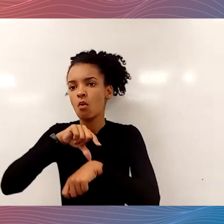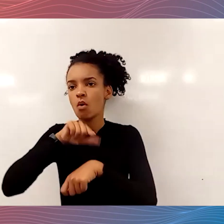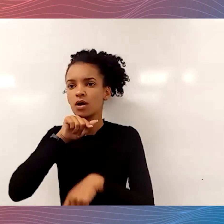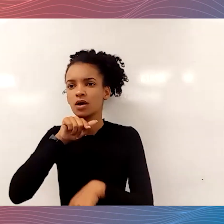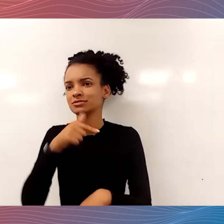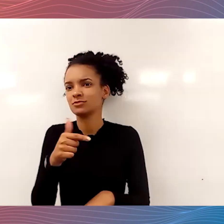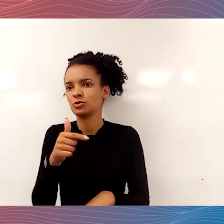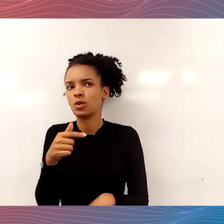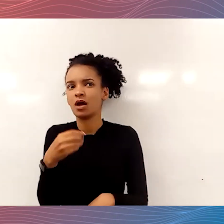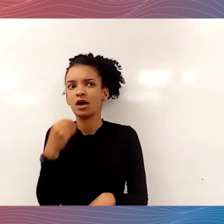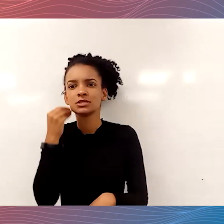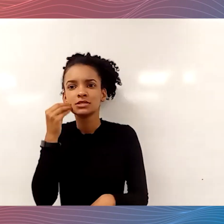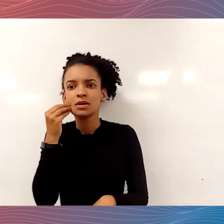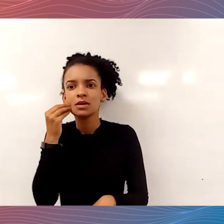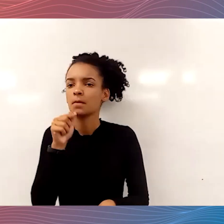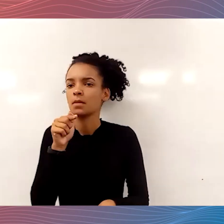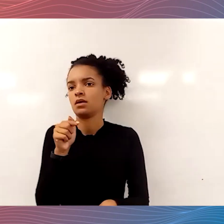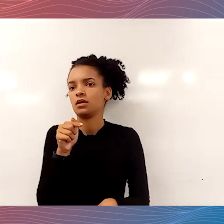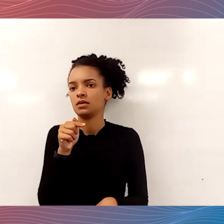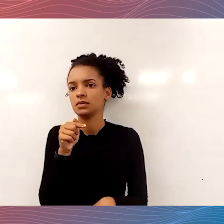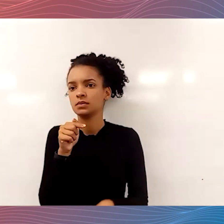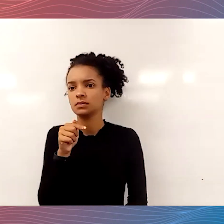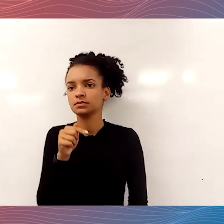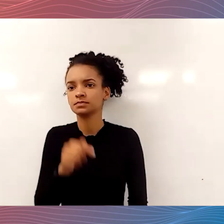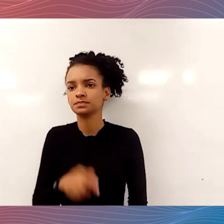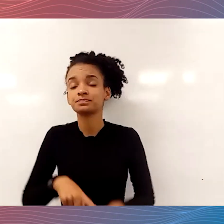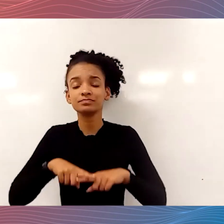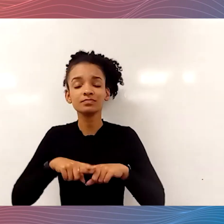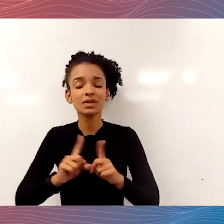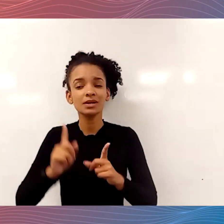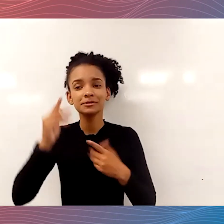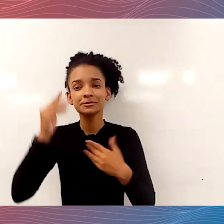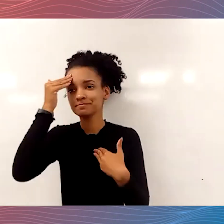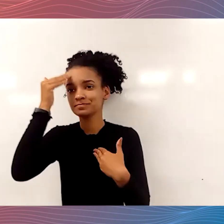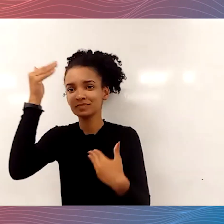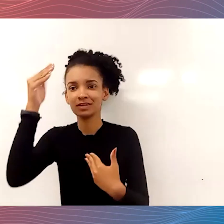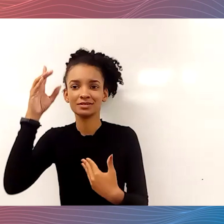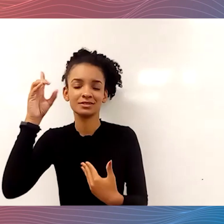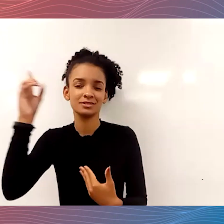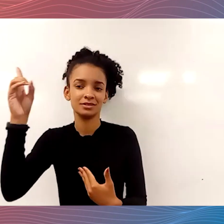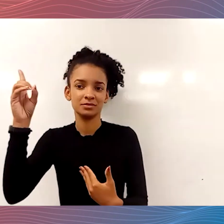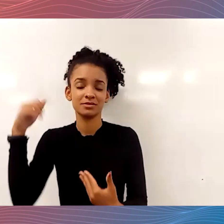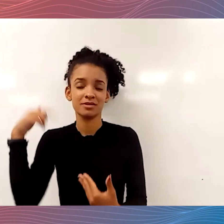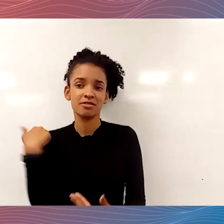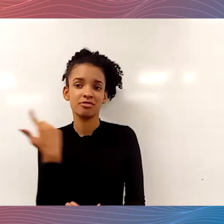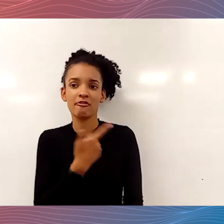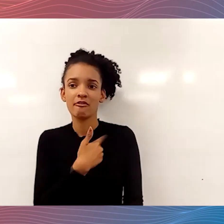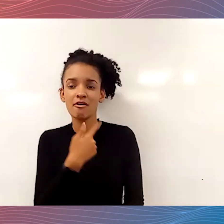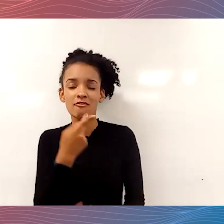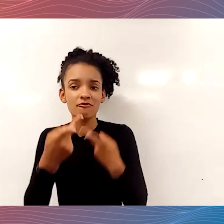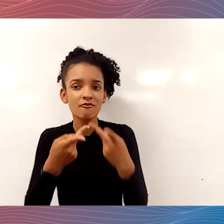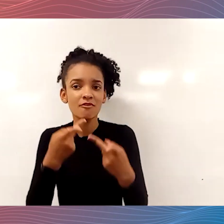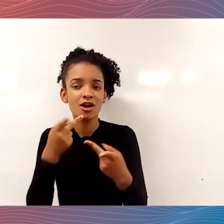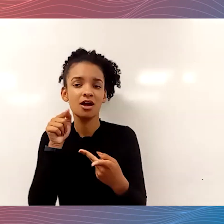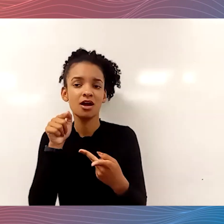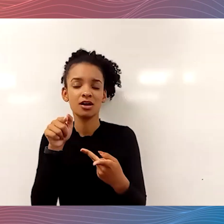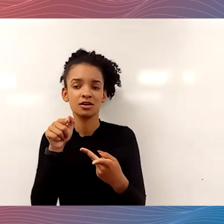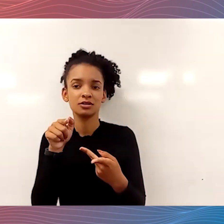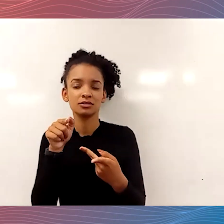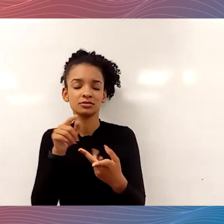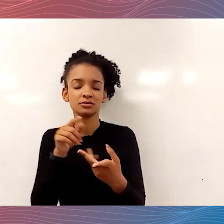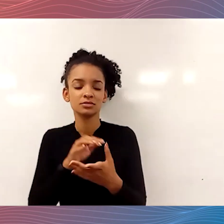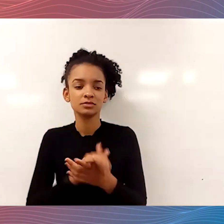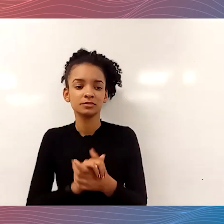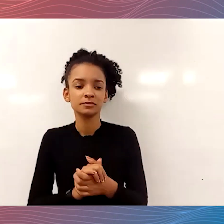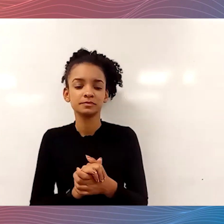isso. Graças a Deus, quando nós falamos isso na conferência internacional, numa das manhãs, na palavra de ordem,